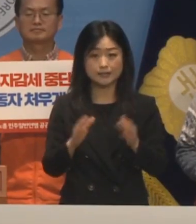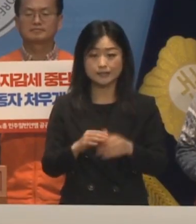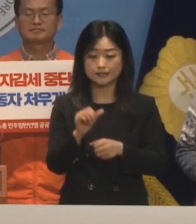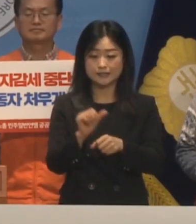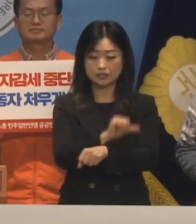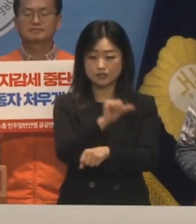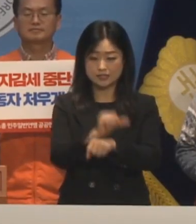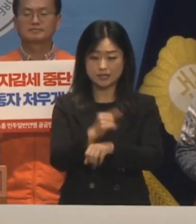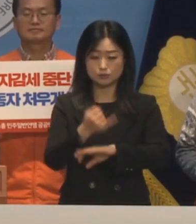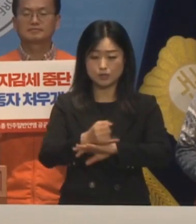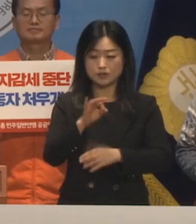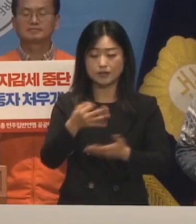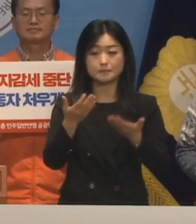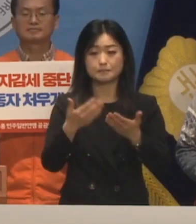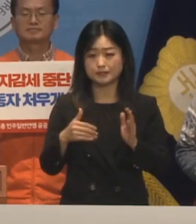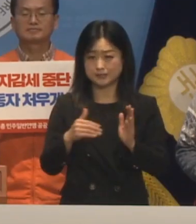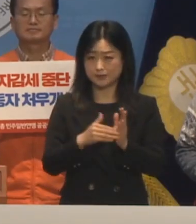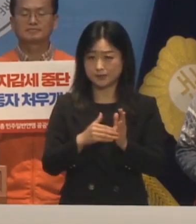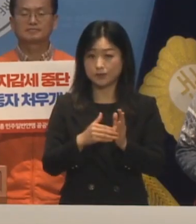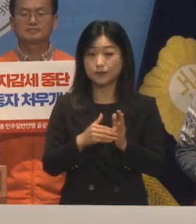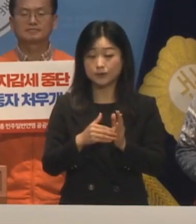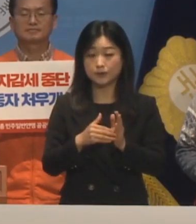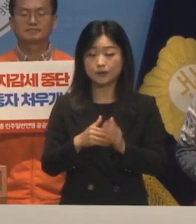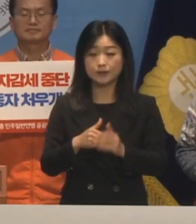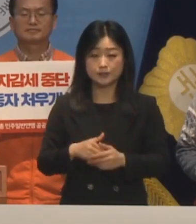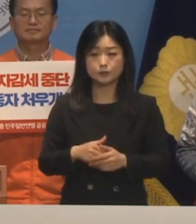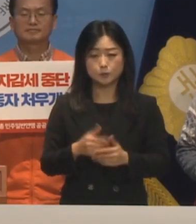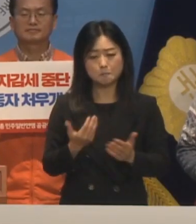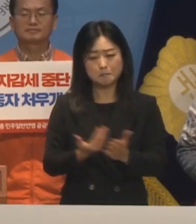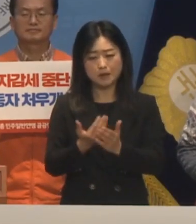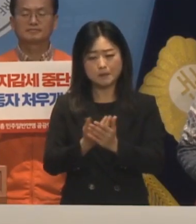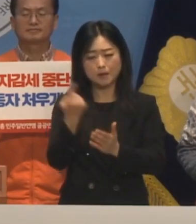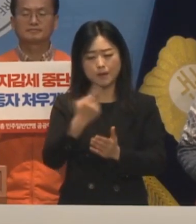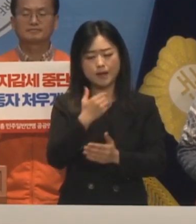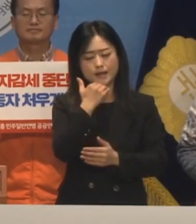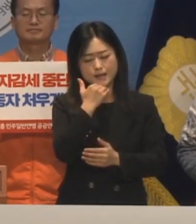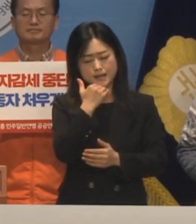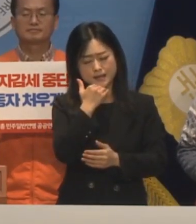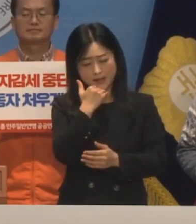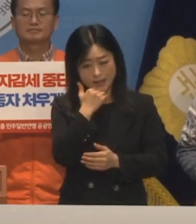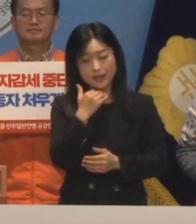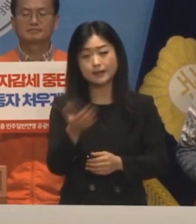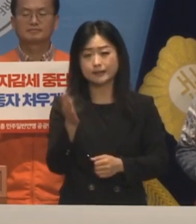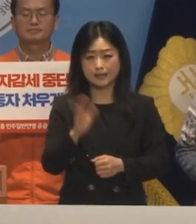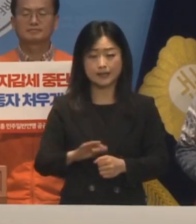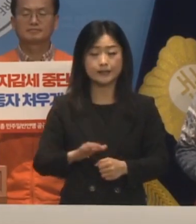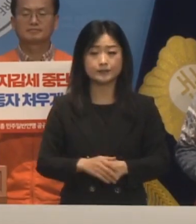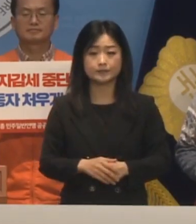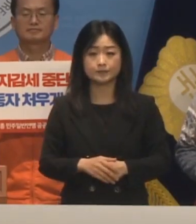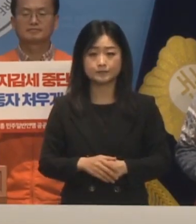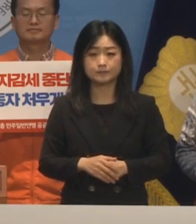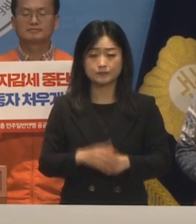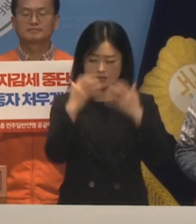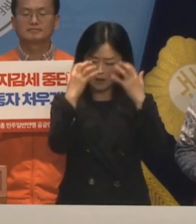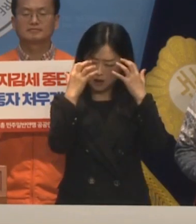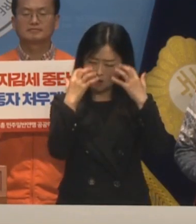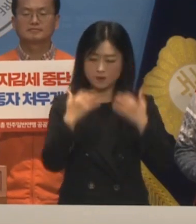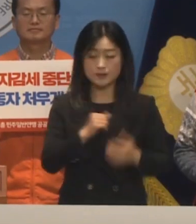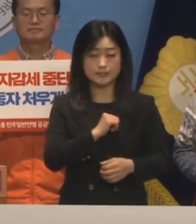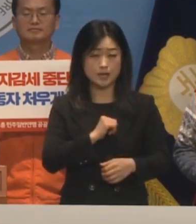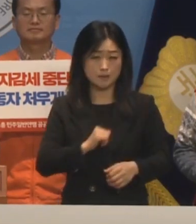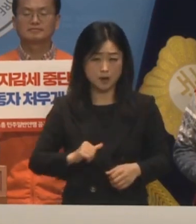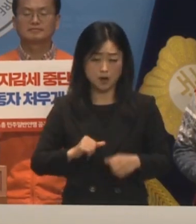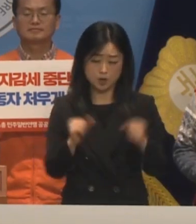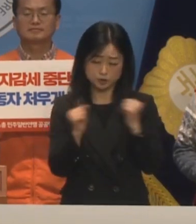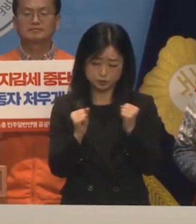5시간 최저임금을 받으면서 언젠가는 나아지겠지 하면서 묵묵히 어르신을 돌봐왔습니다. 무더위와 싸우면서 한겨울